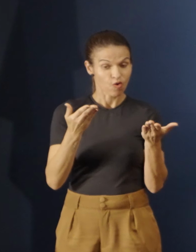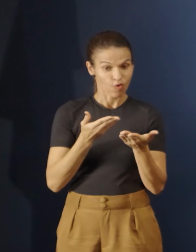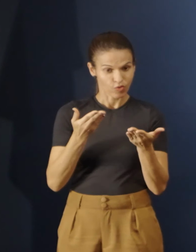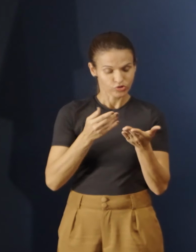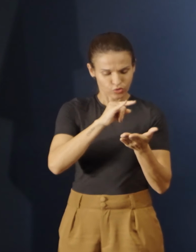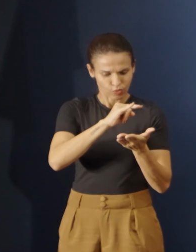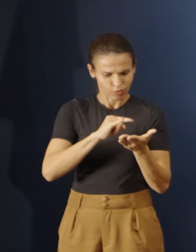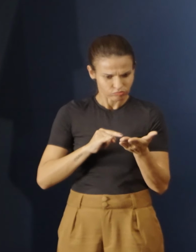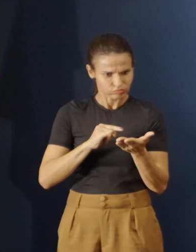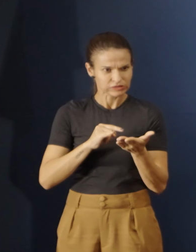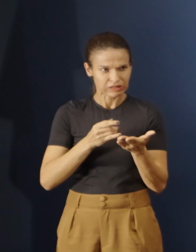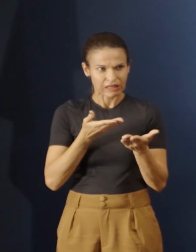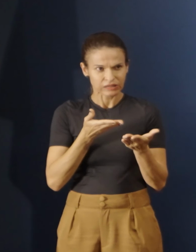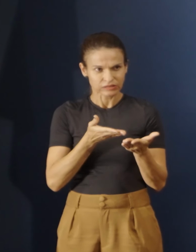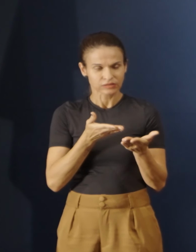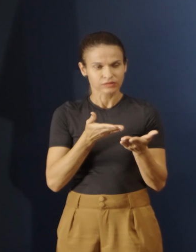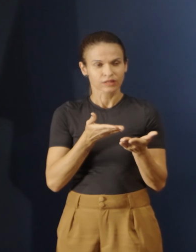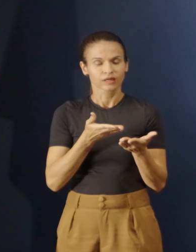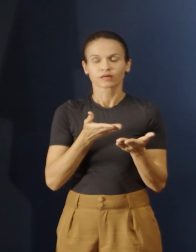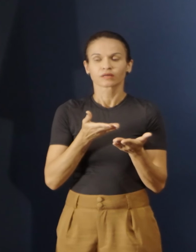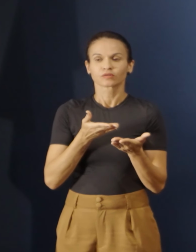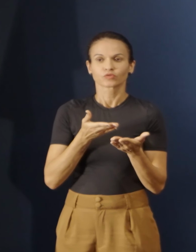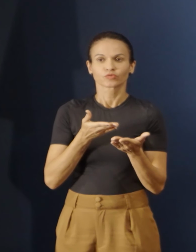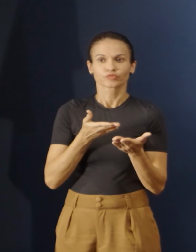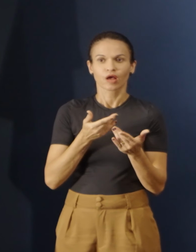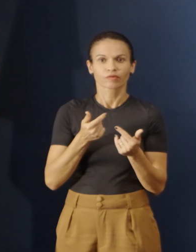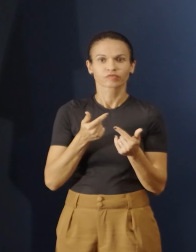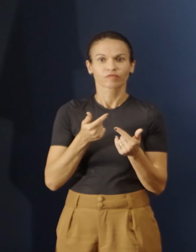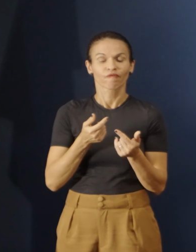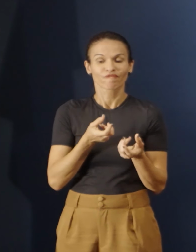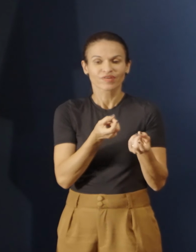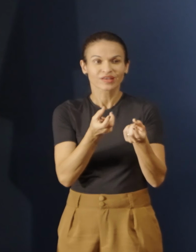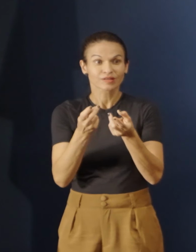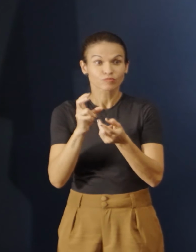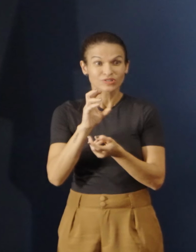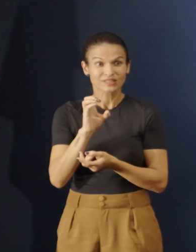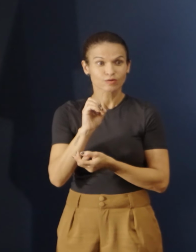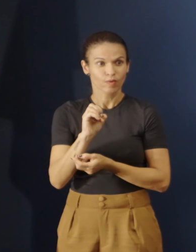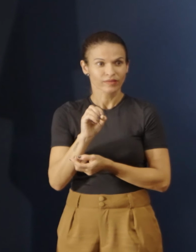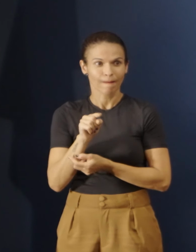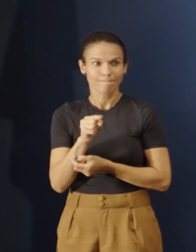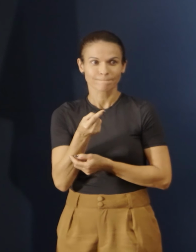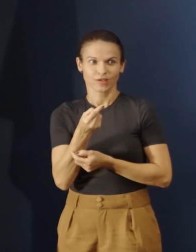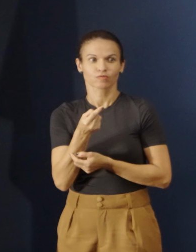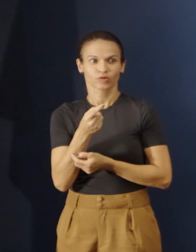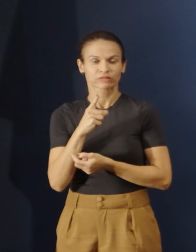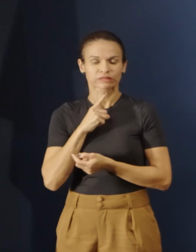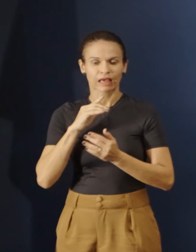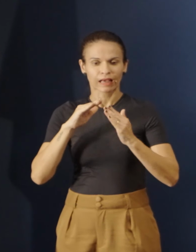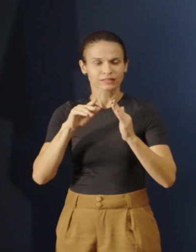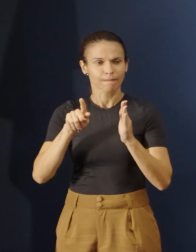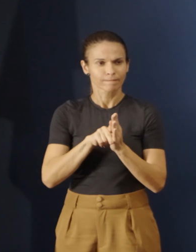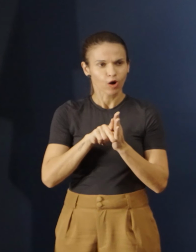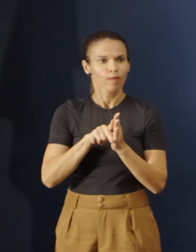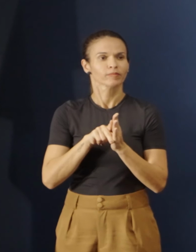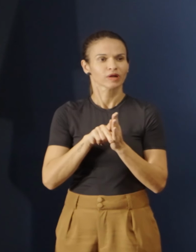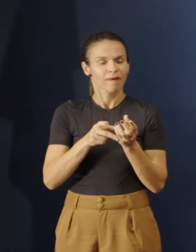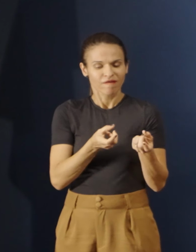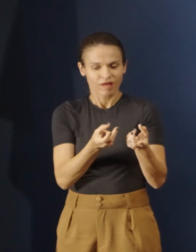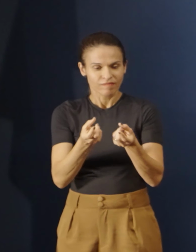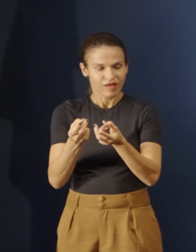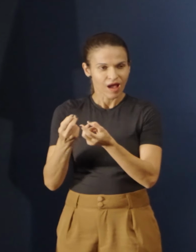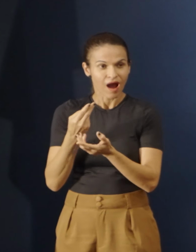que um documento desse, uma carta dessa da Tarsila do Amaral, nunca é leiloado por menos de 50 mil reais, quando cai em casa de leilão. Porque quase toda carta